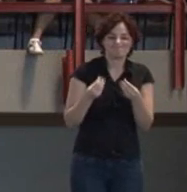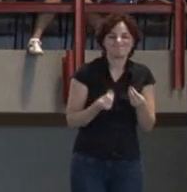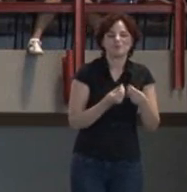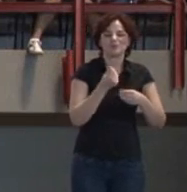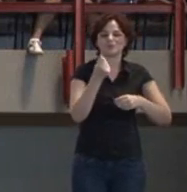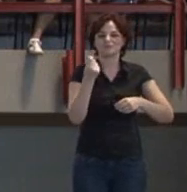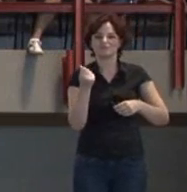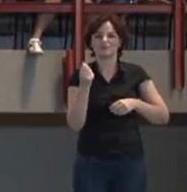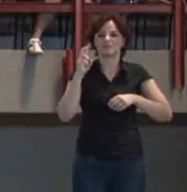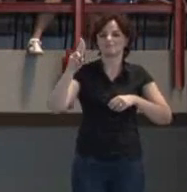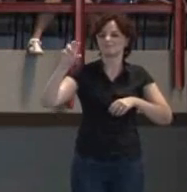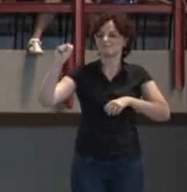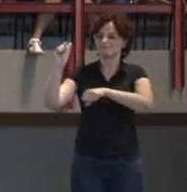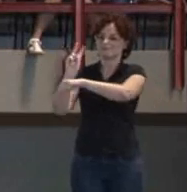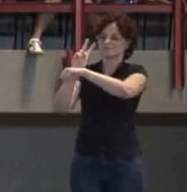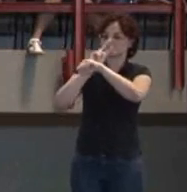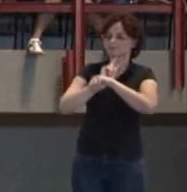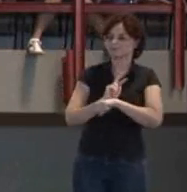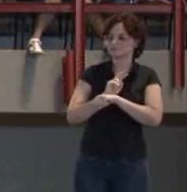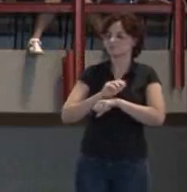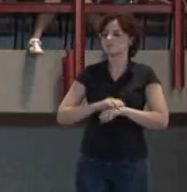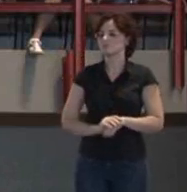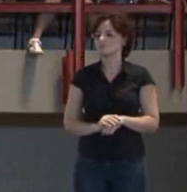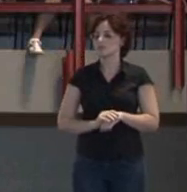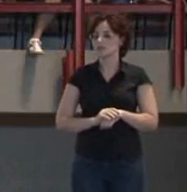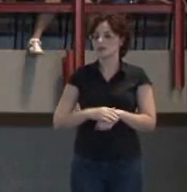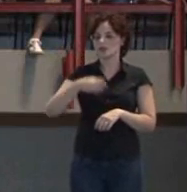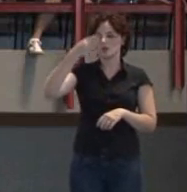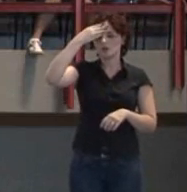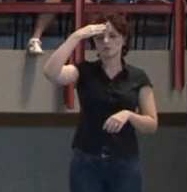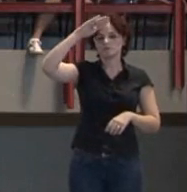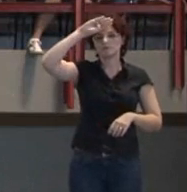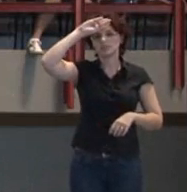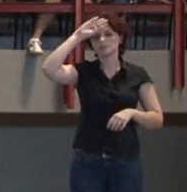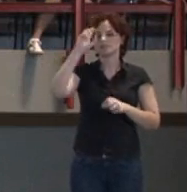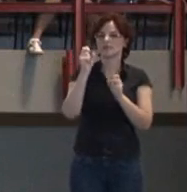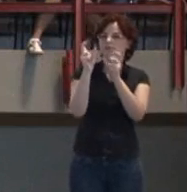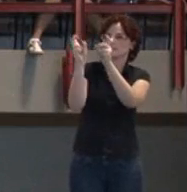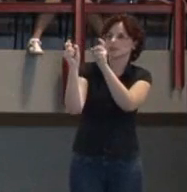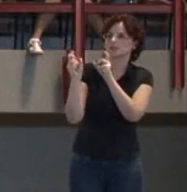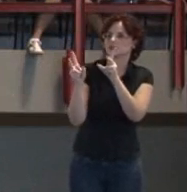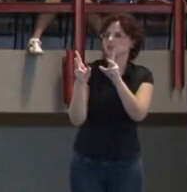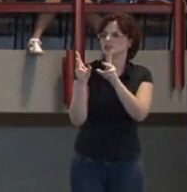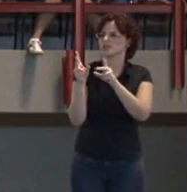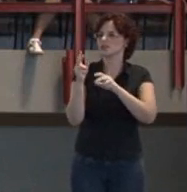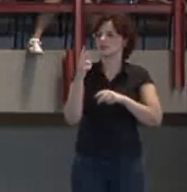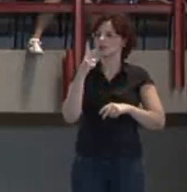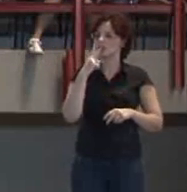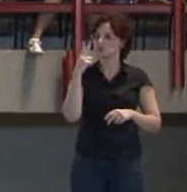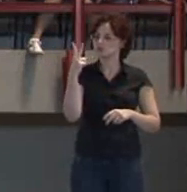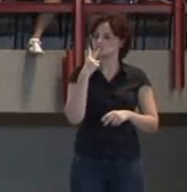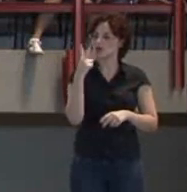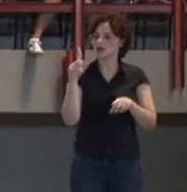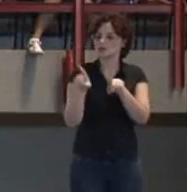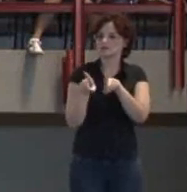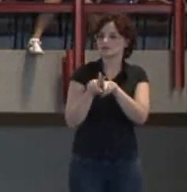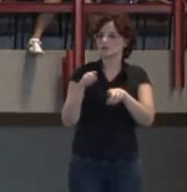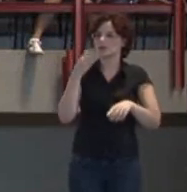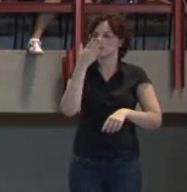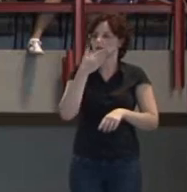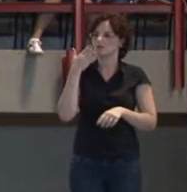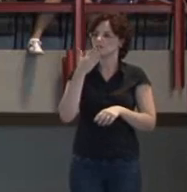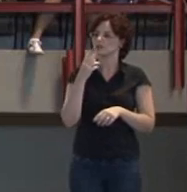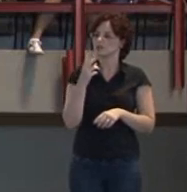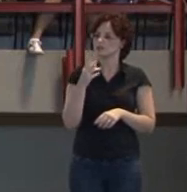cubanos vendiam eh basicamente charutos e açúcar os soviéticos não precisavam nem de um nem de